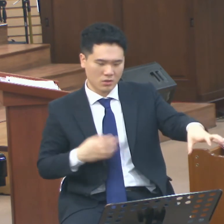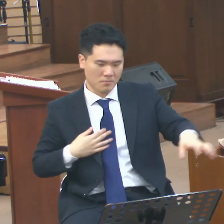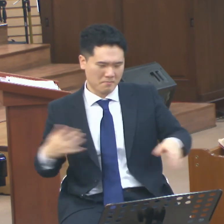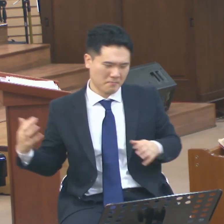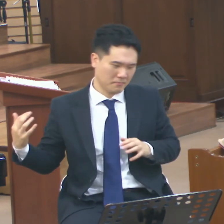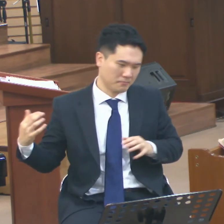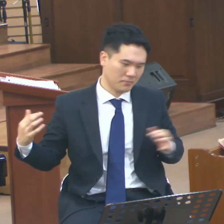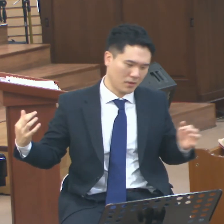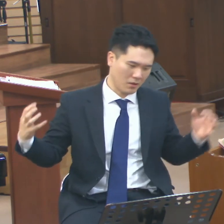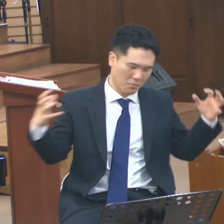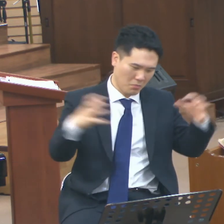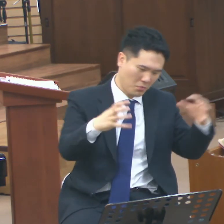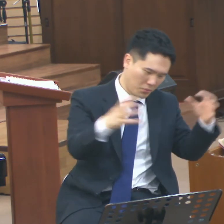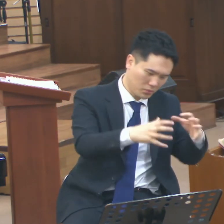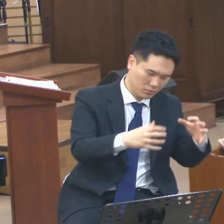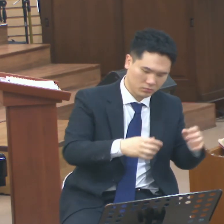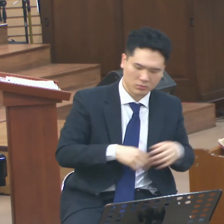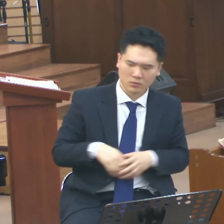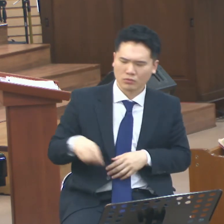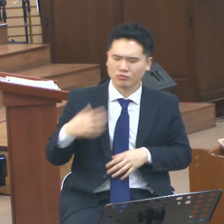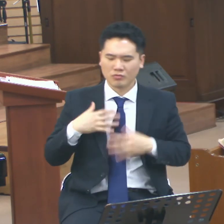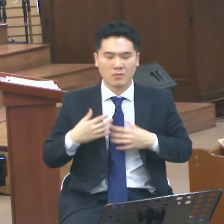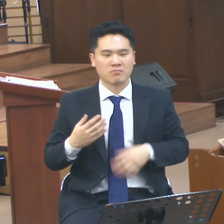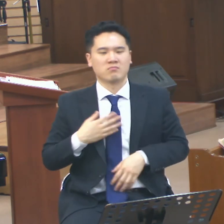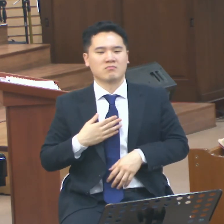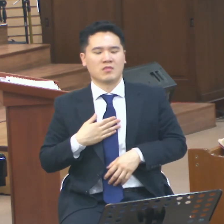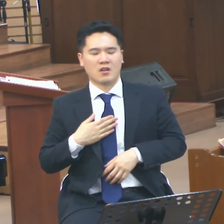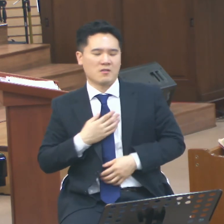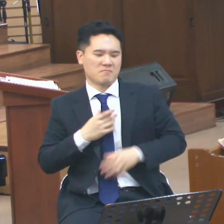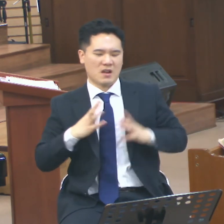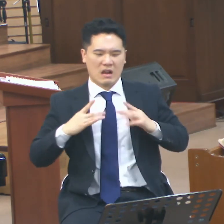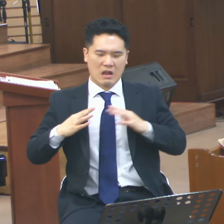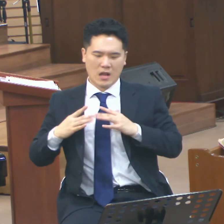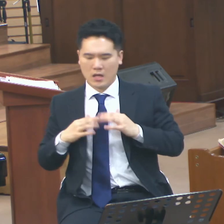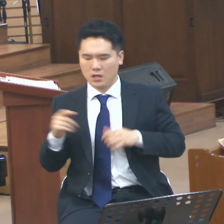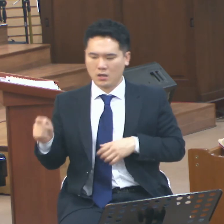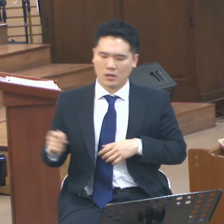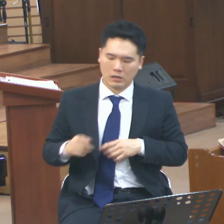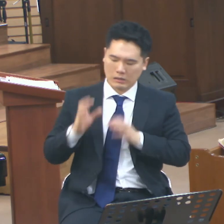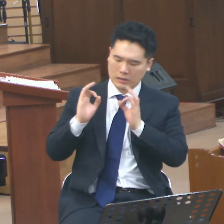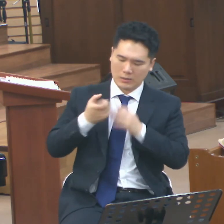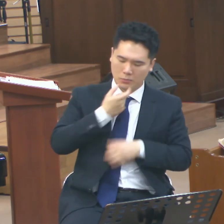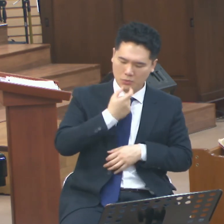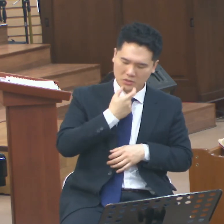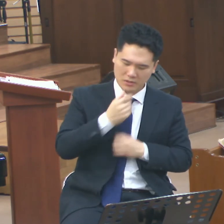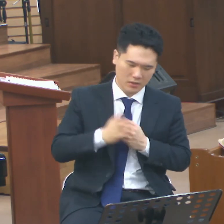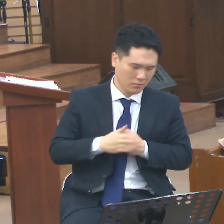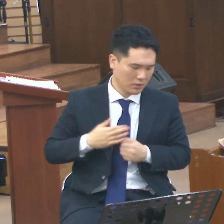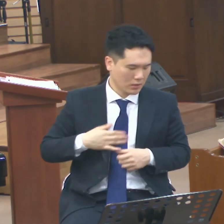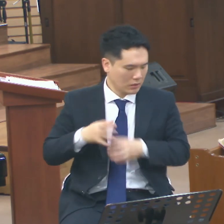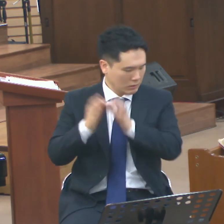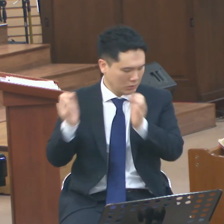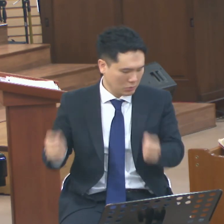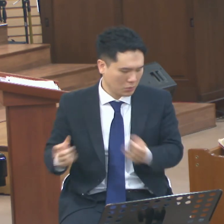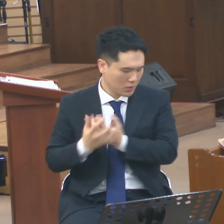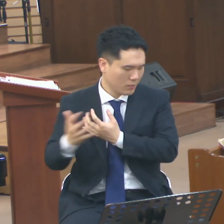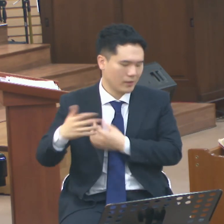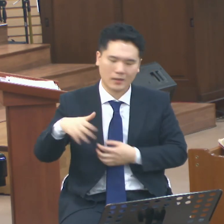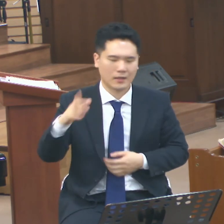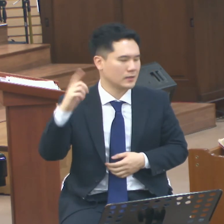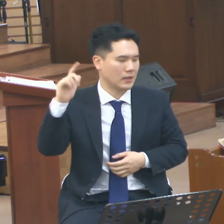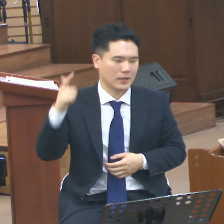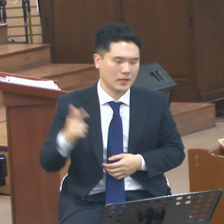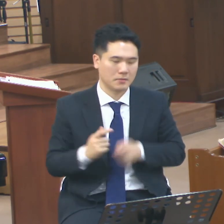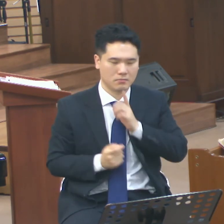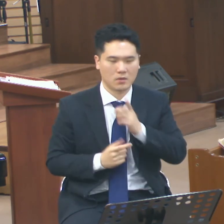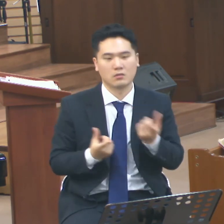게 너무 싫어서 난 고생하는데 나 동창회 안 가 이렇게 되는 거죠. 교회에서도 마찬가지예요. 교회에서 사람과